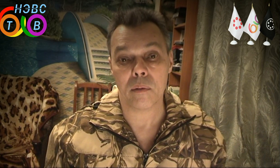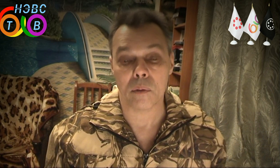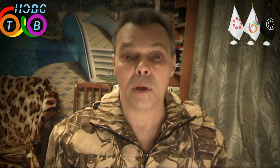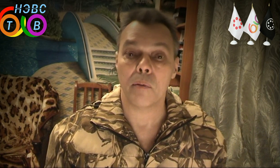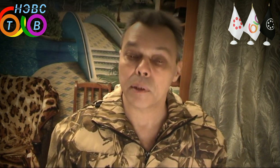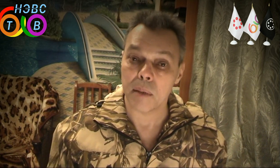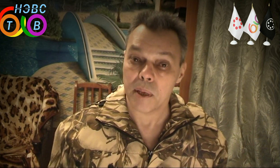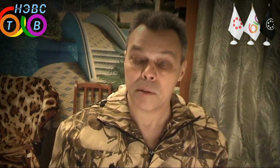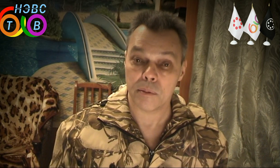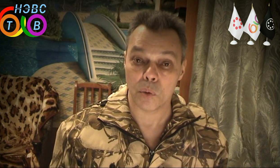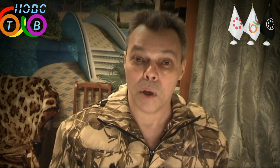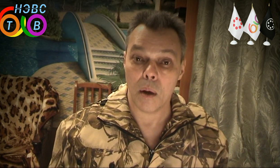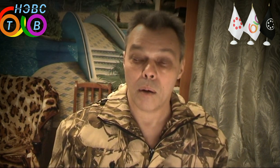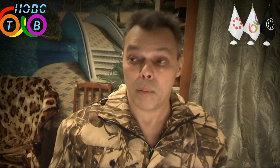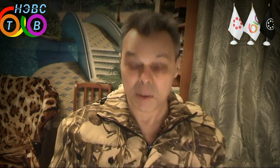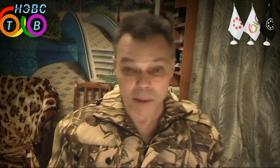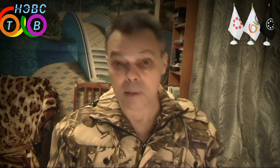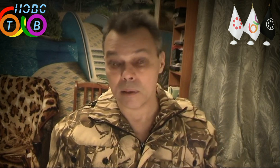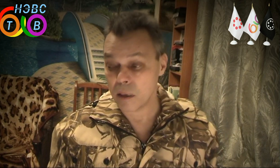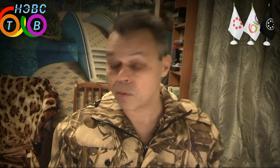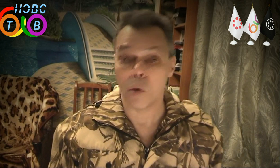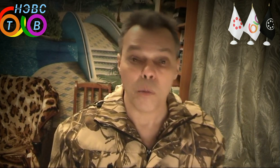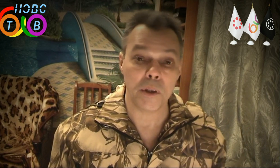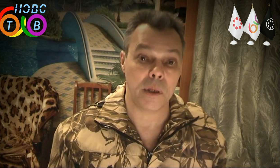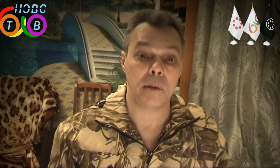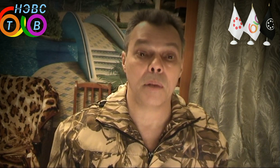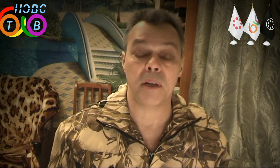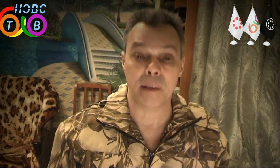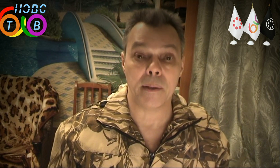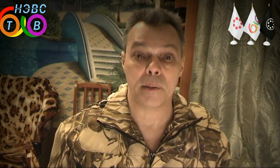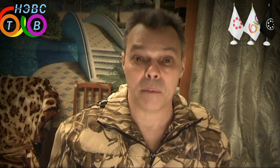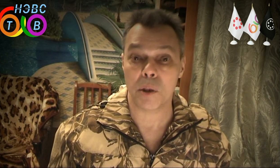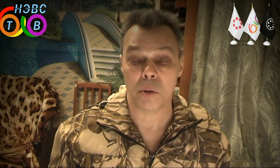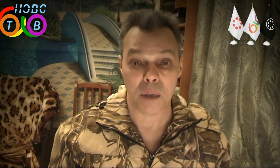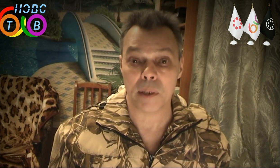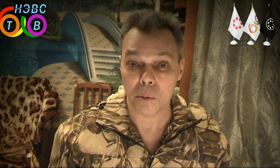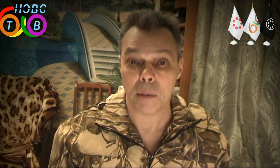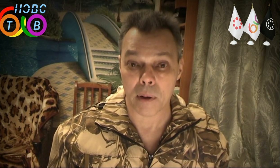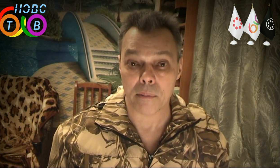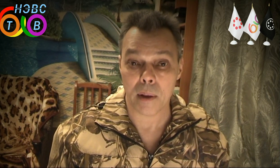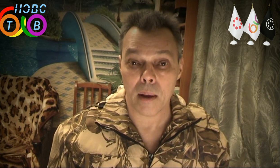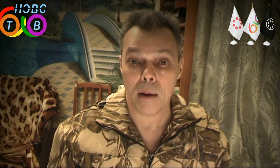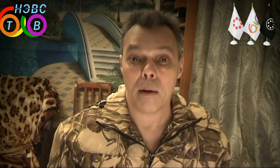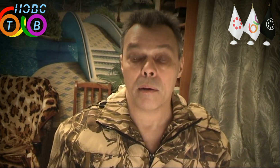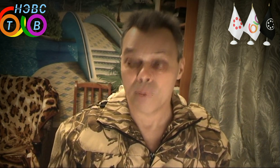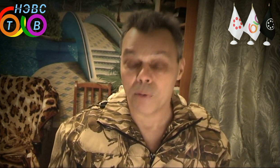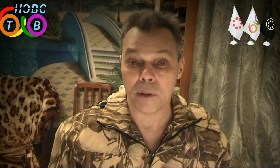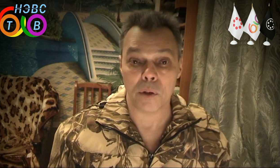Вот. Вот это имейте в виду. Посмотрите на свой опыт жизненный, признайтесь себе, что я абсолютно прав. И вы увидите, что